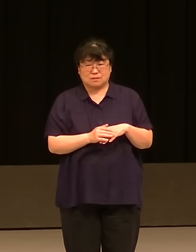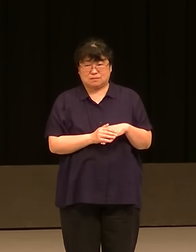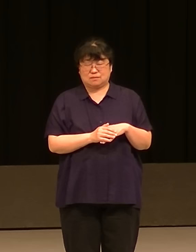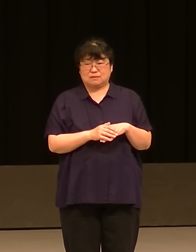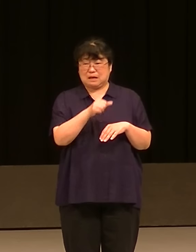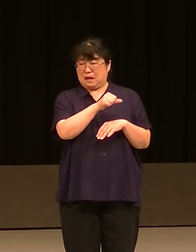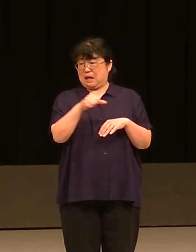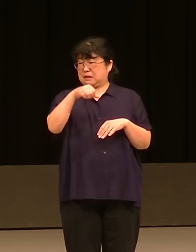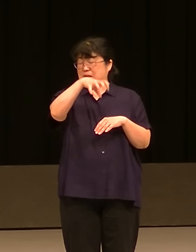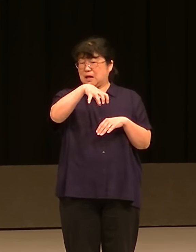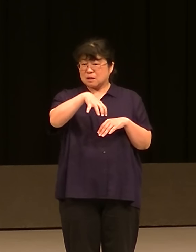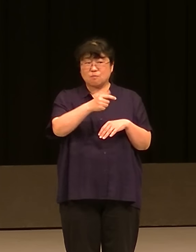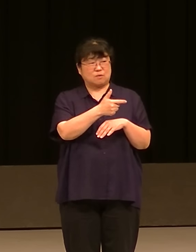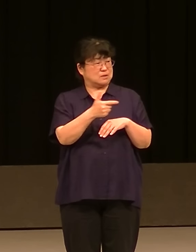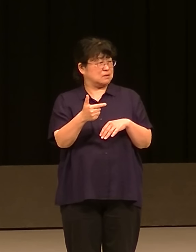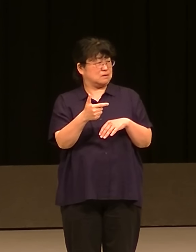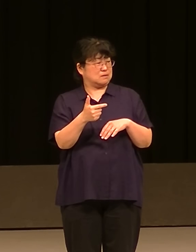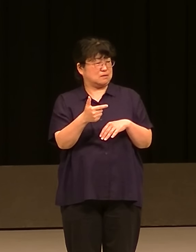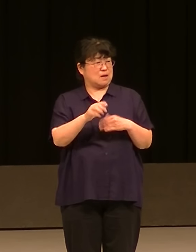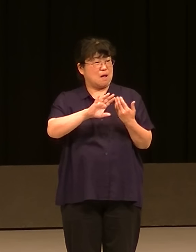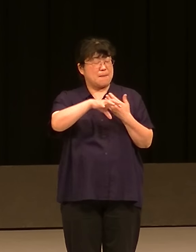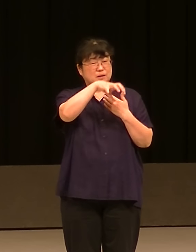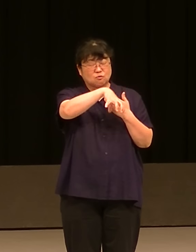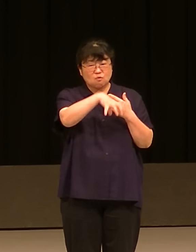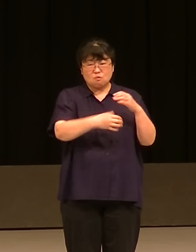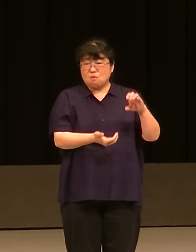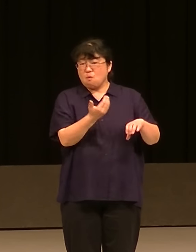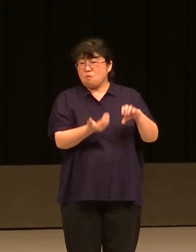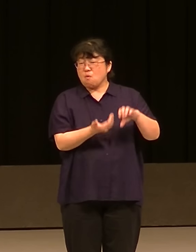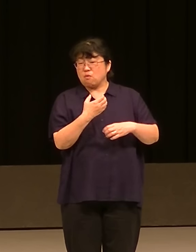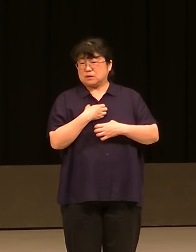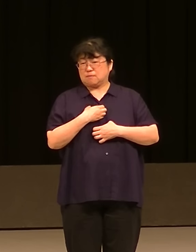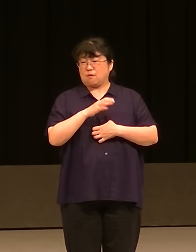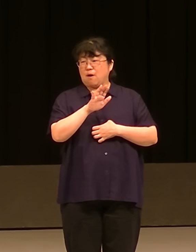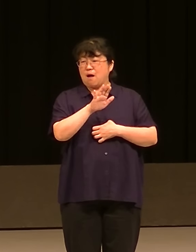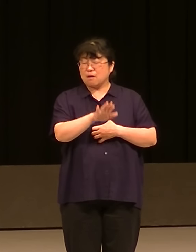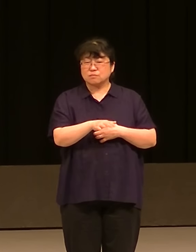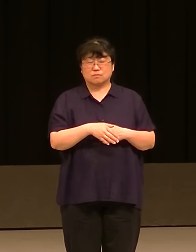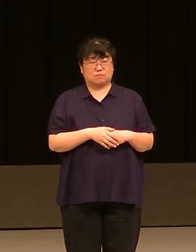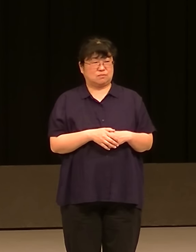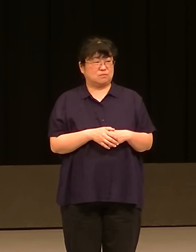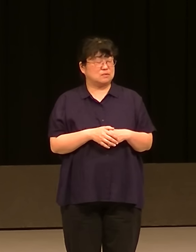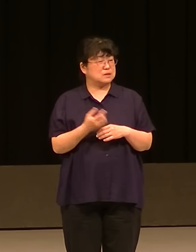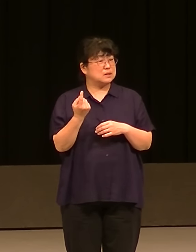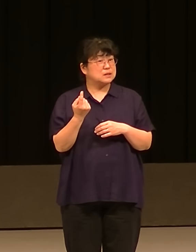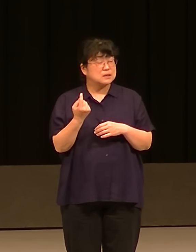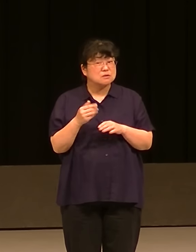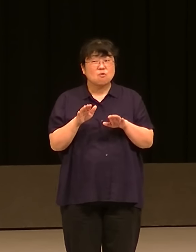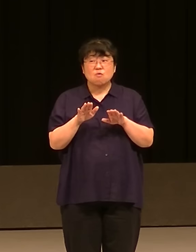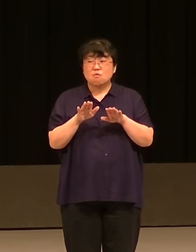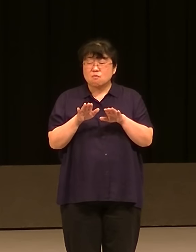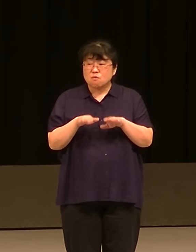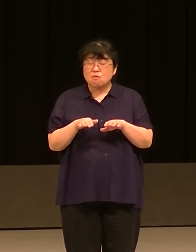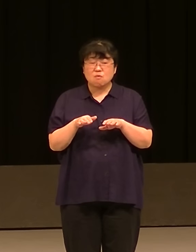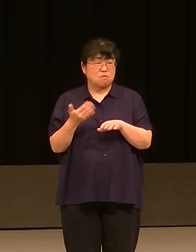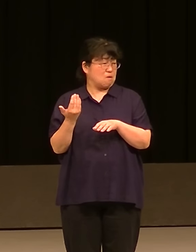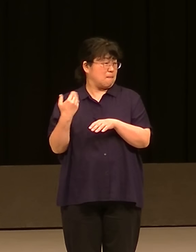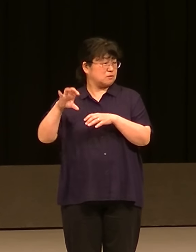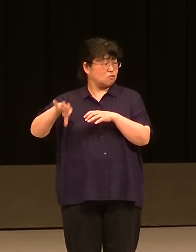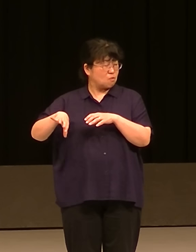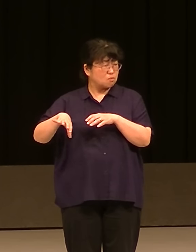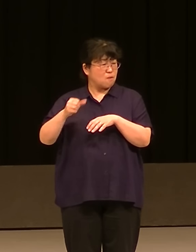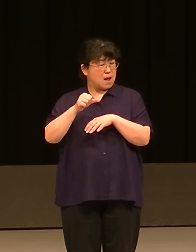ジアにおいてもこれと同じようなことが起こる恐れは、ありますよと、昨日今日のウクライナは明日のアジアのどこの